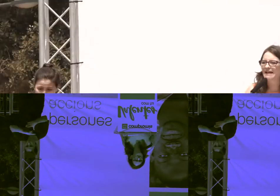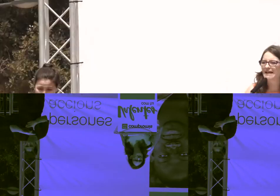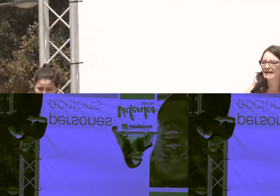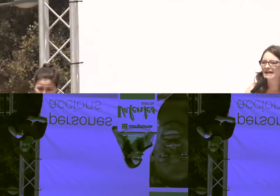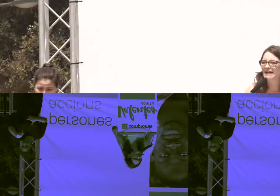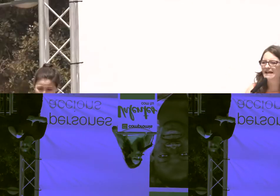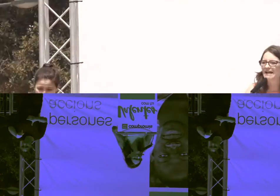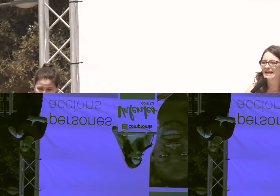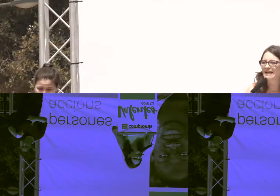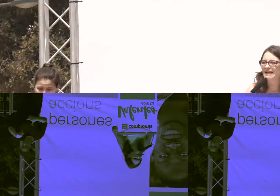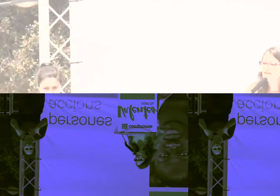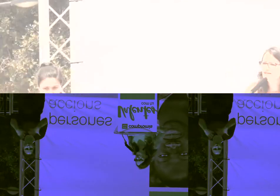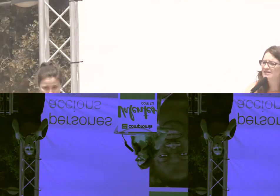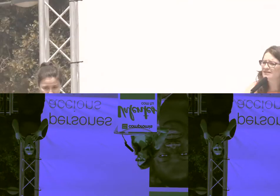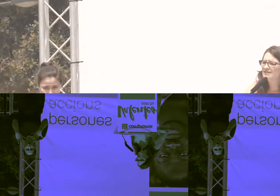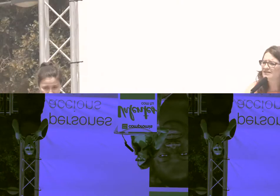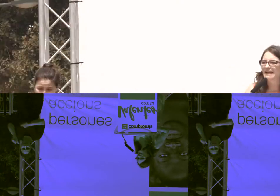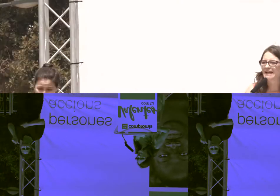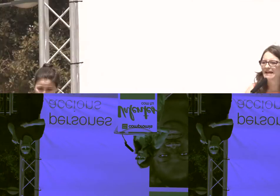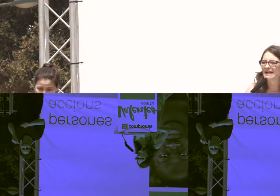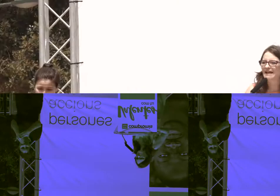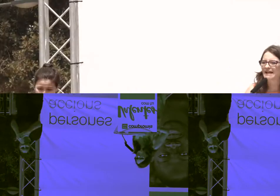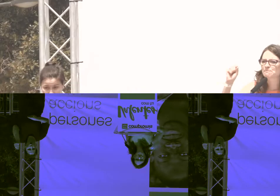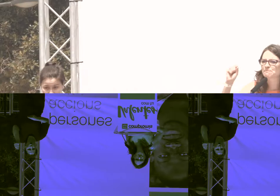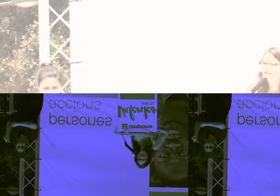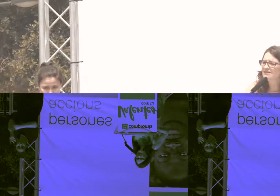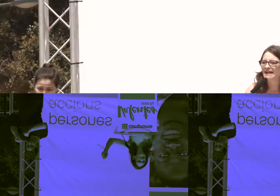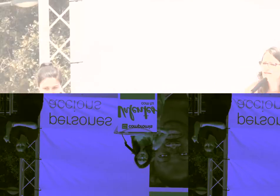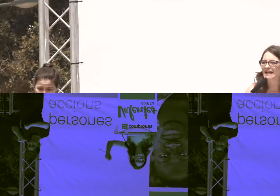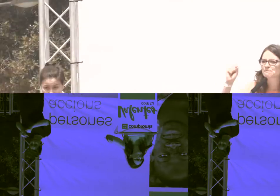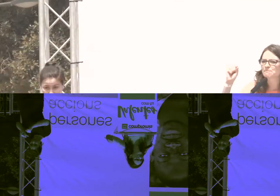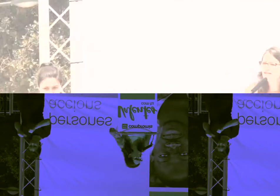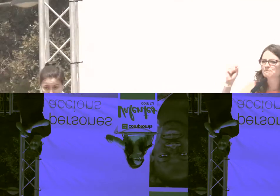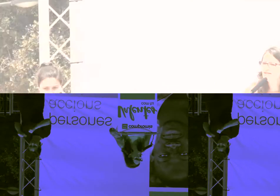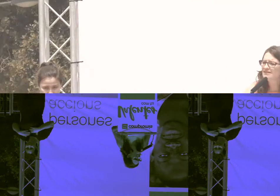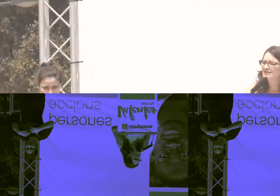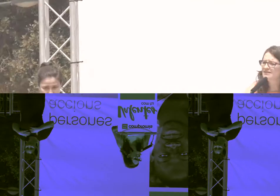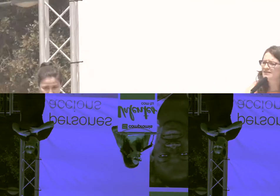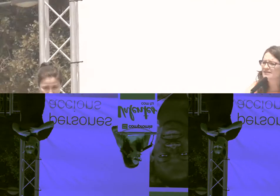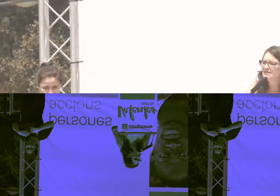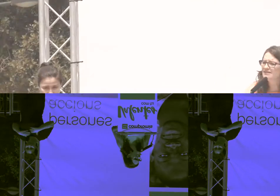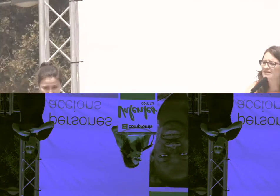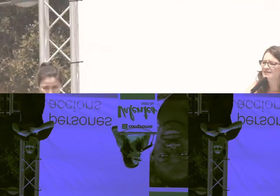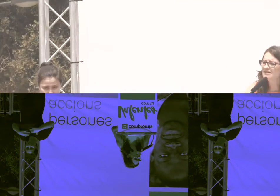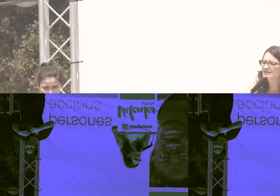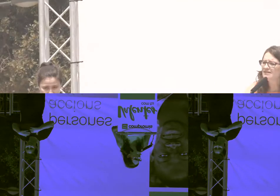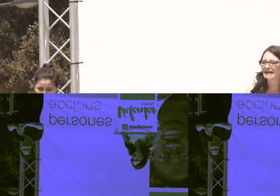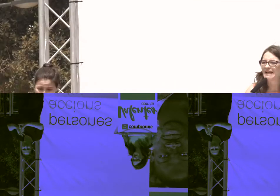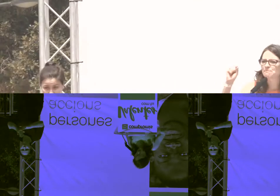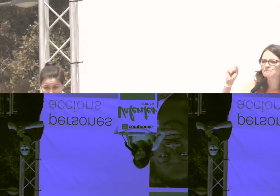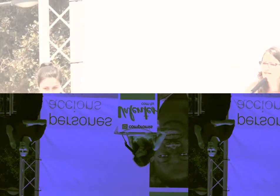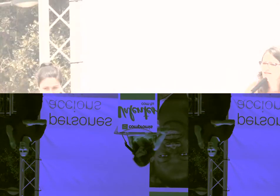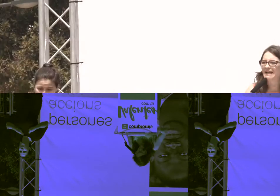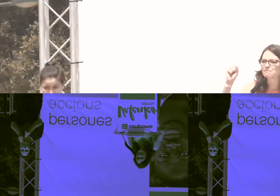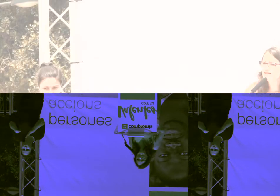als 90 dies no tenien cobertura sanitària. Les persones que venien a aquest país a buscar una vida millor no tenien